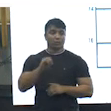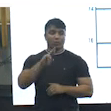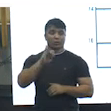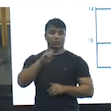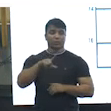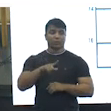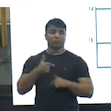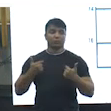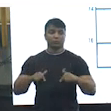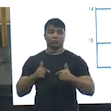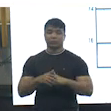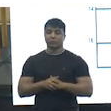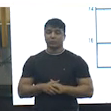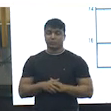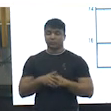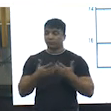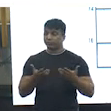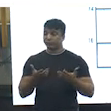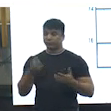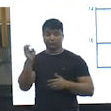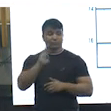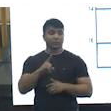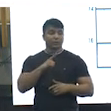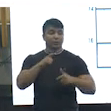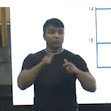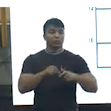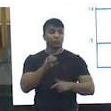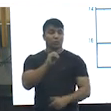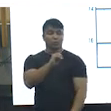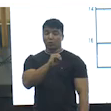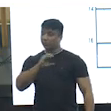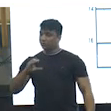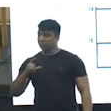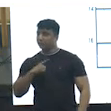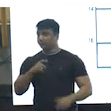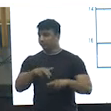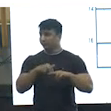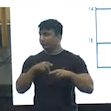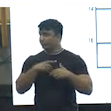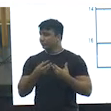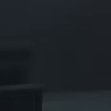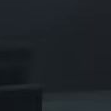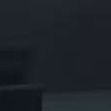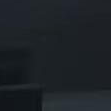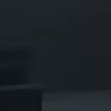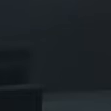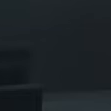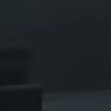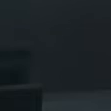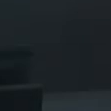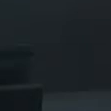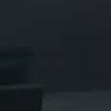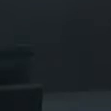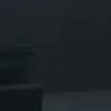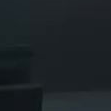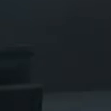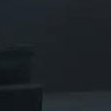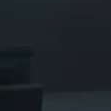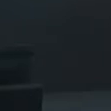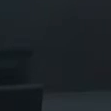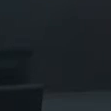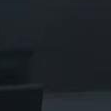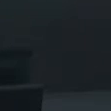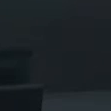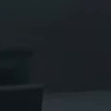oriental. Todo o território brasileiro está no Ocidente. Não tem que fazer, isso já foi a afirmação de vestibular. Então, o item